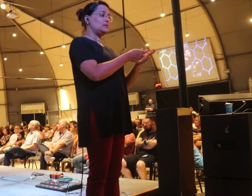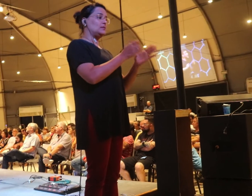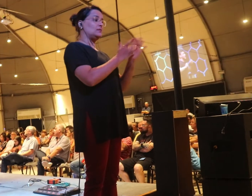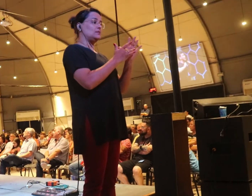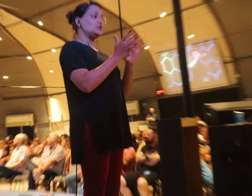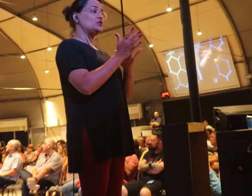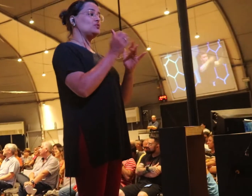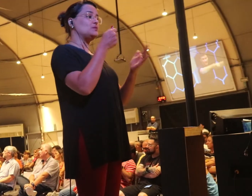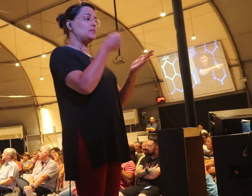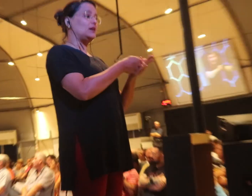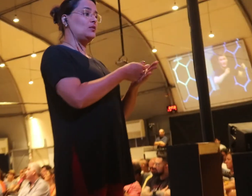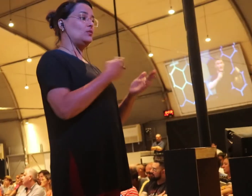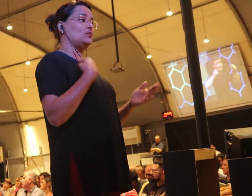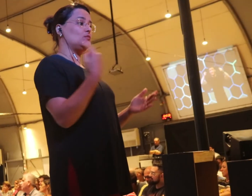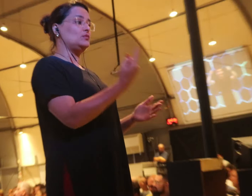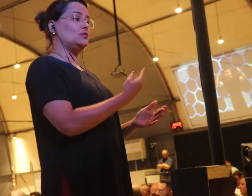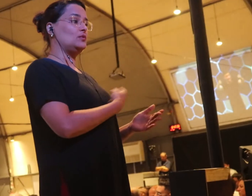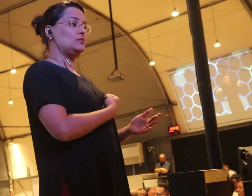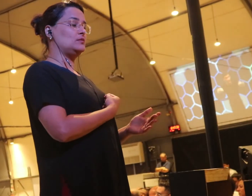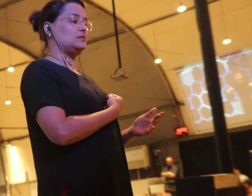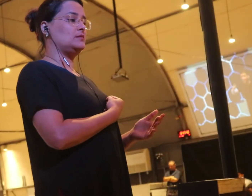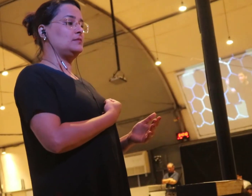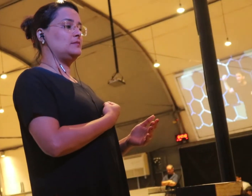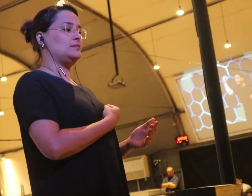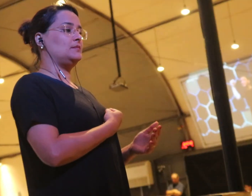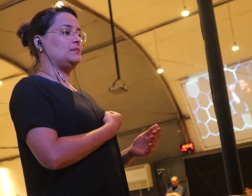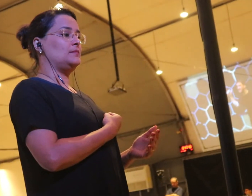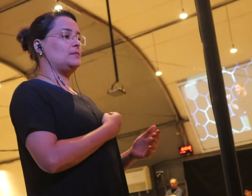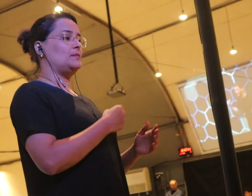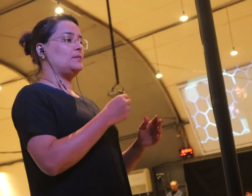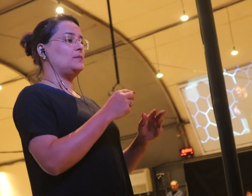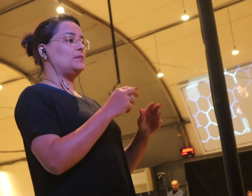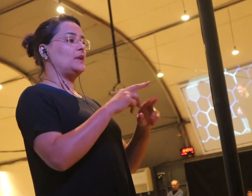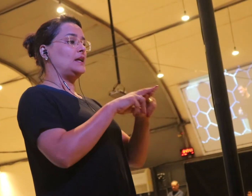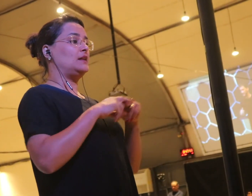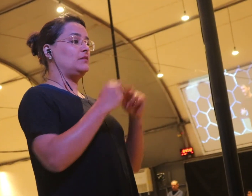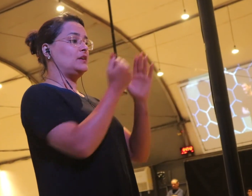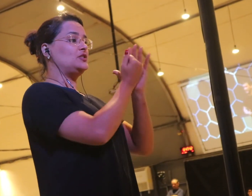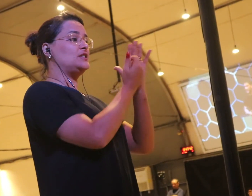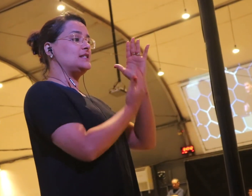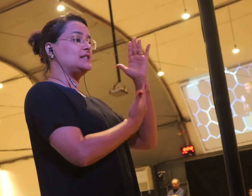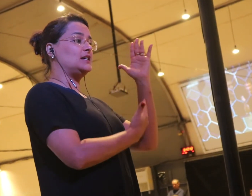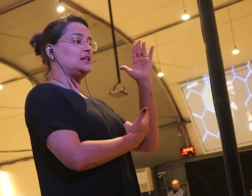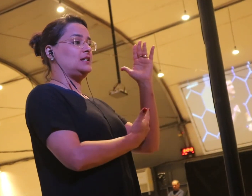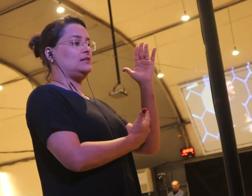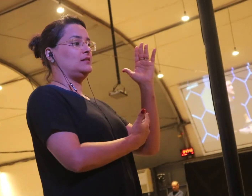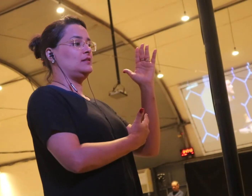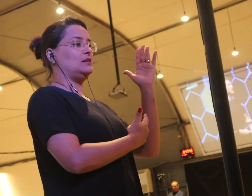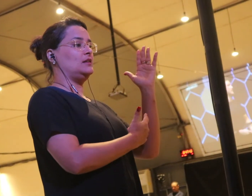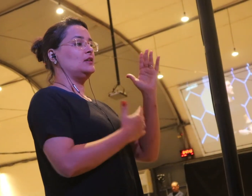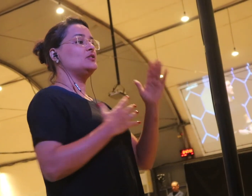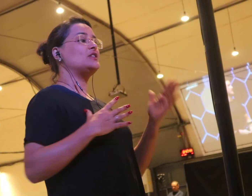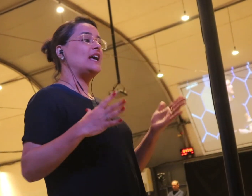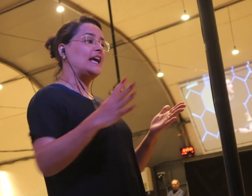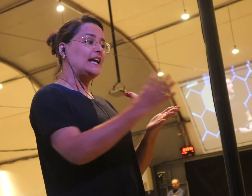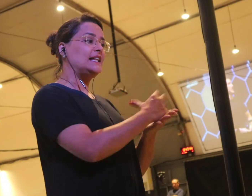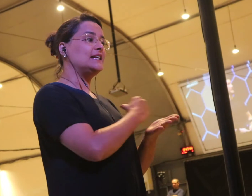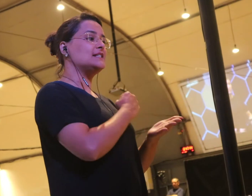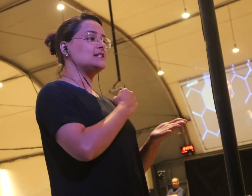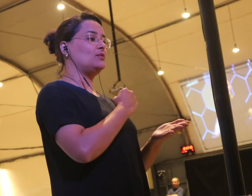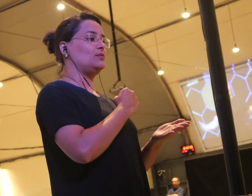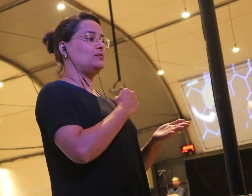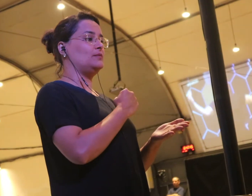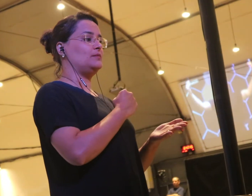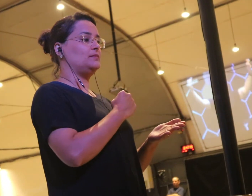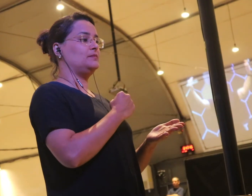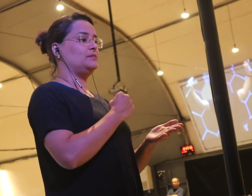Jesus pagou o nosso preço, o preço da nossa escravidão, com o próprio sangue. proporção. Foi um